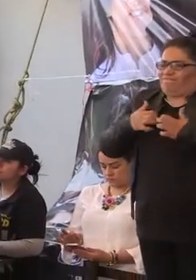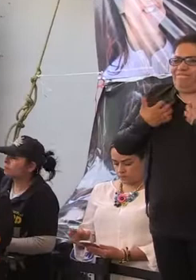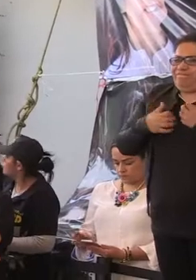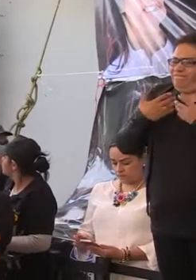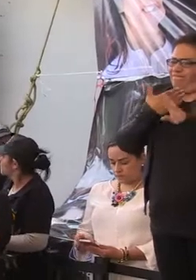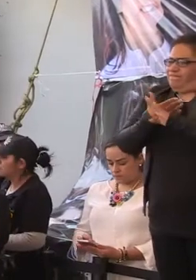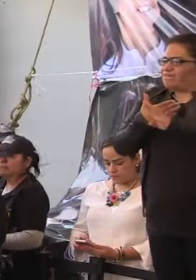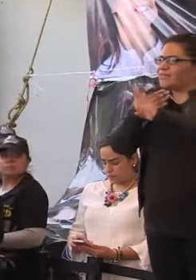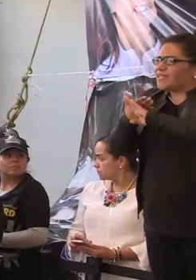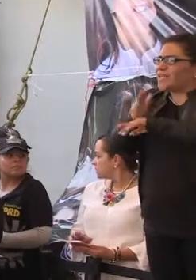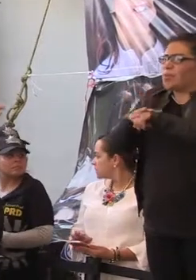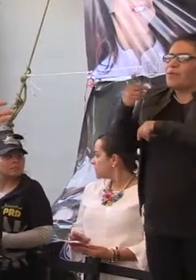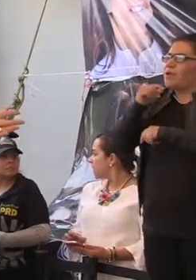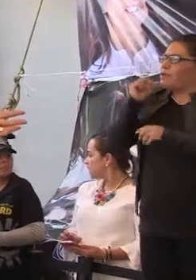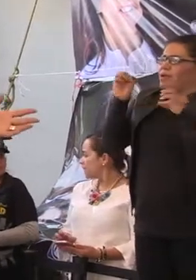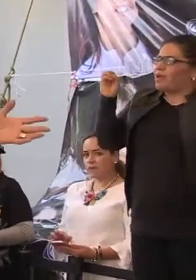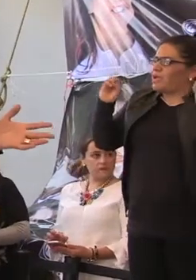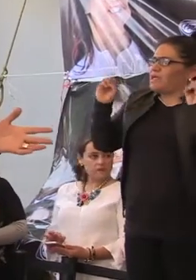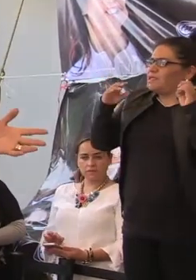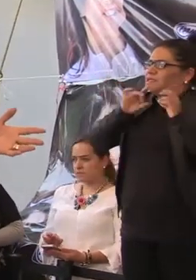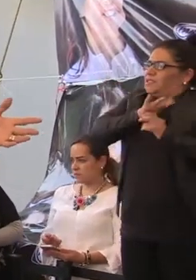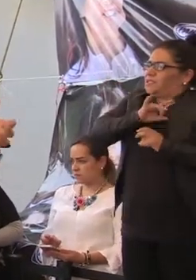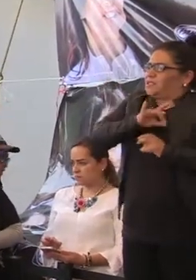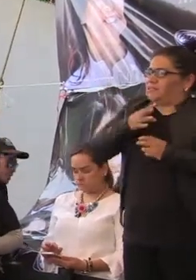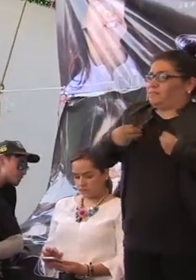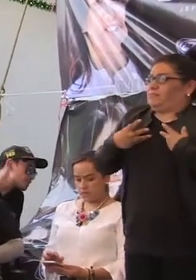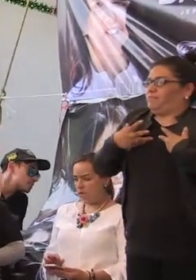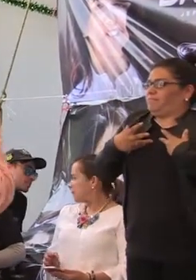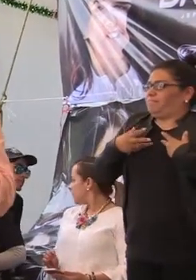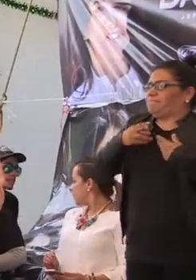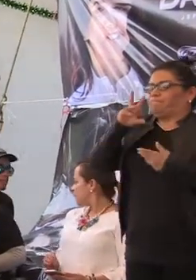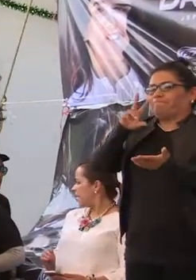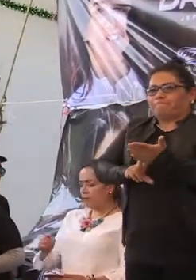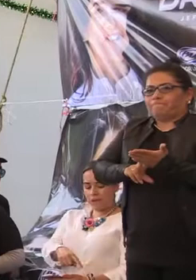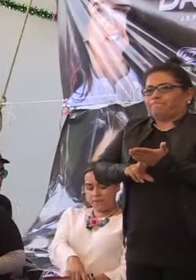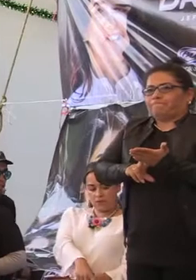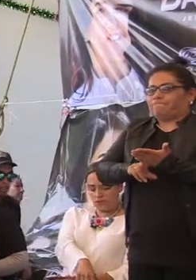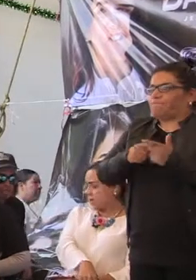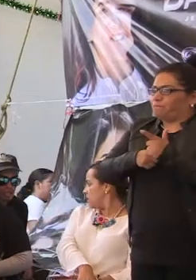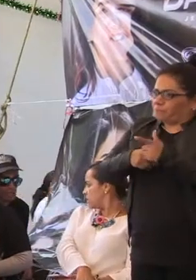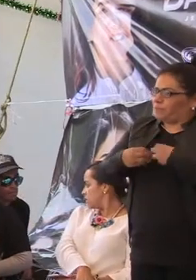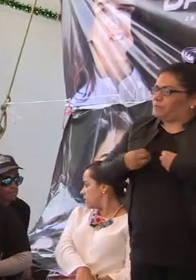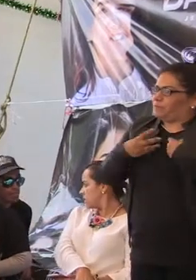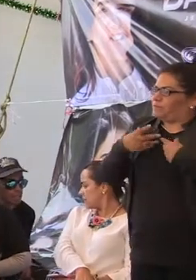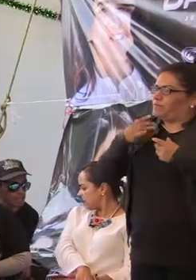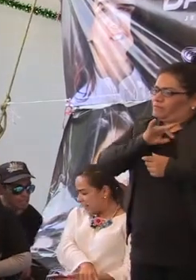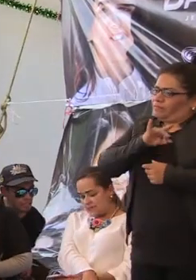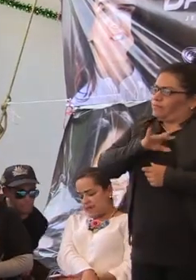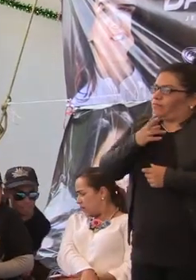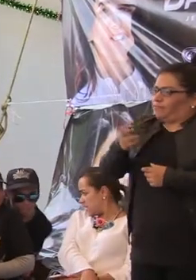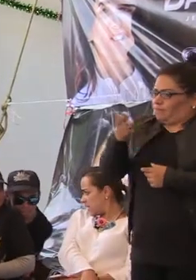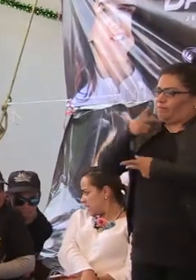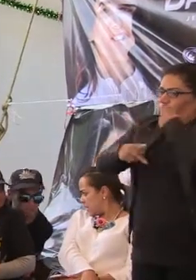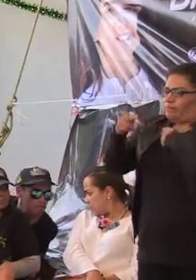coraje porque nadie queremos vivir con miedo, porque no se vale y no merecemos vivir con miedo. Por eso